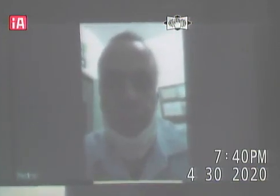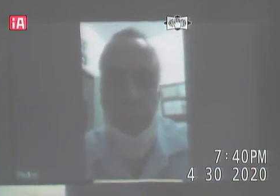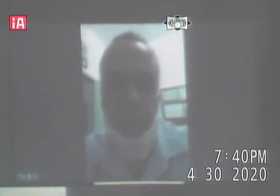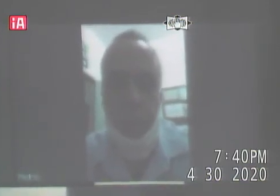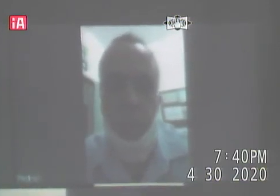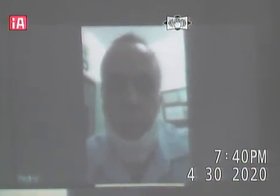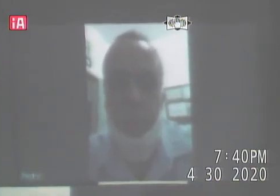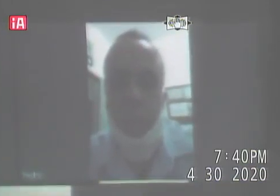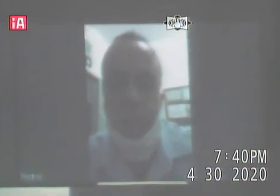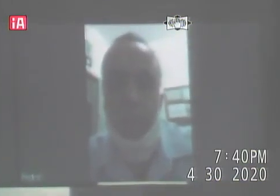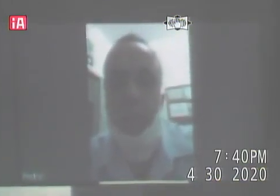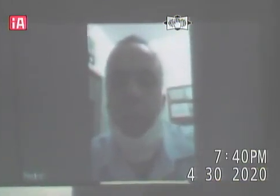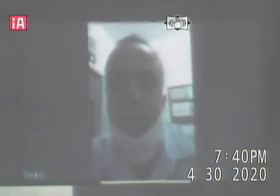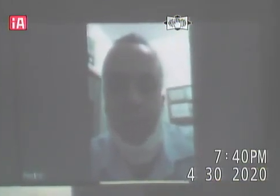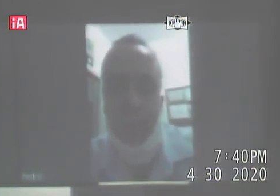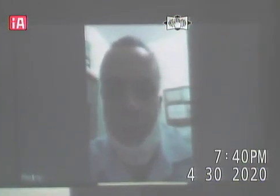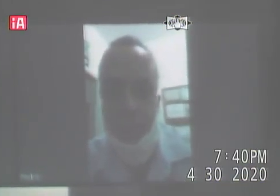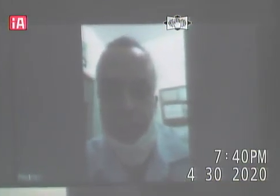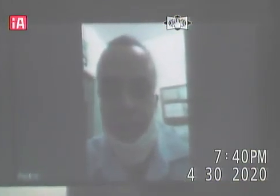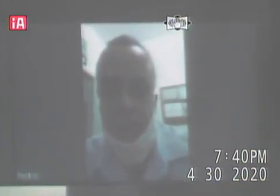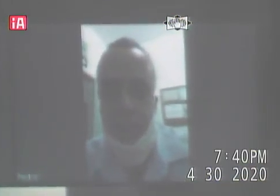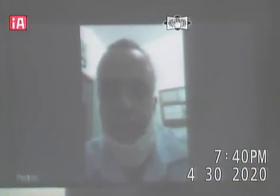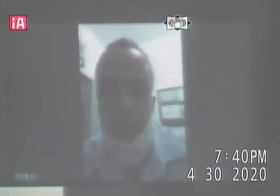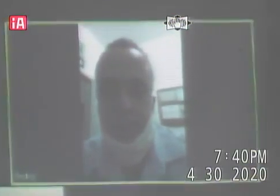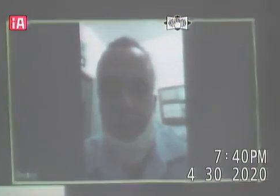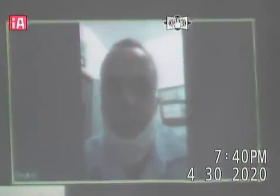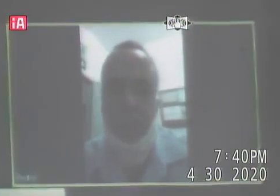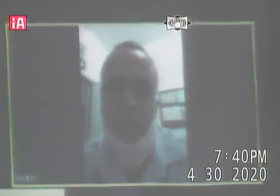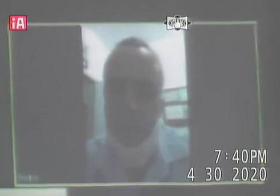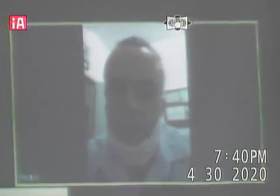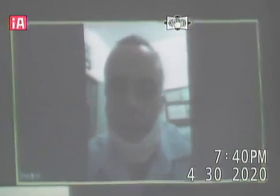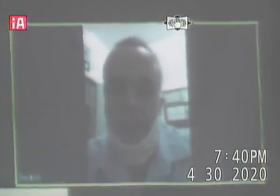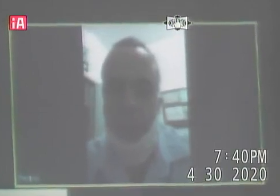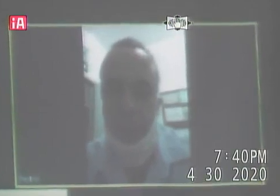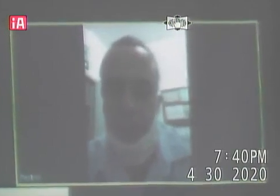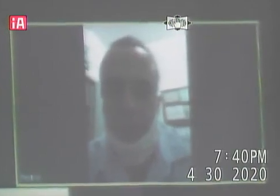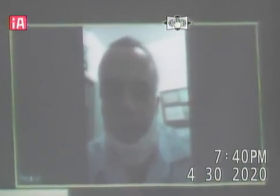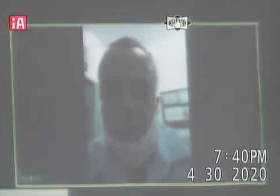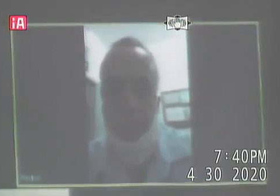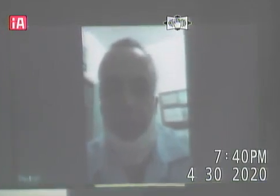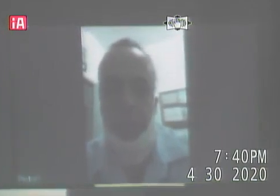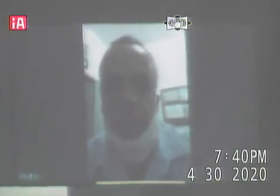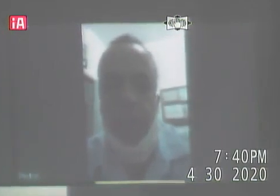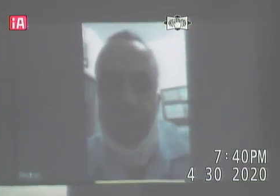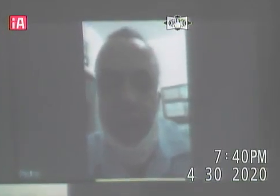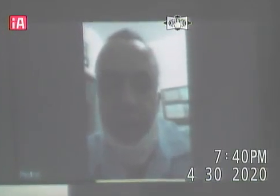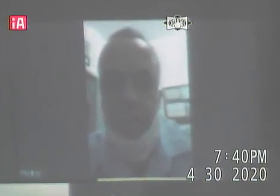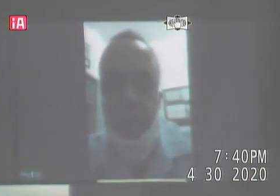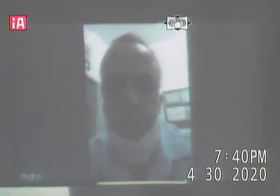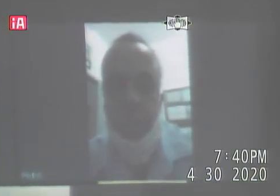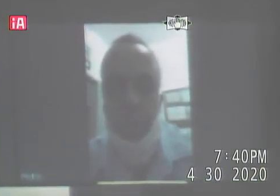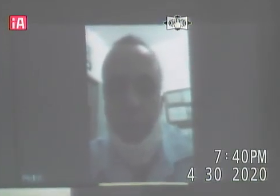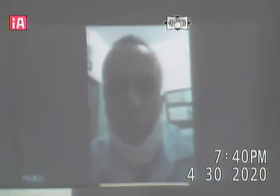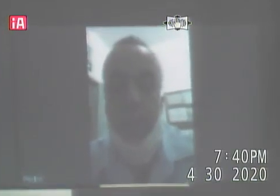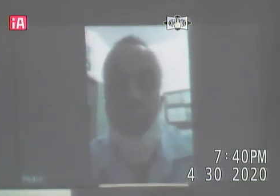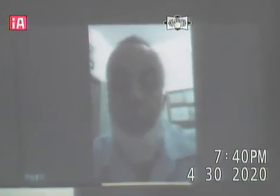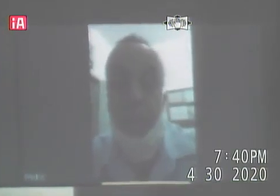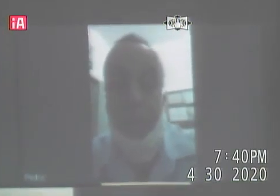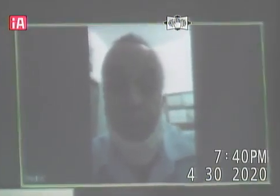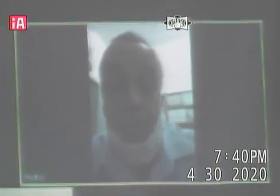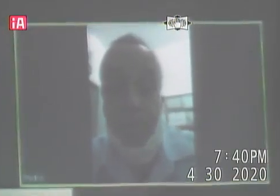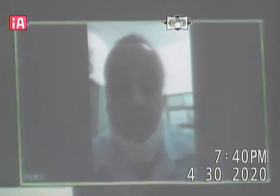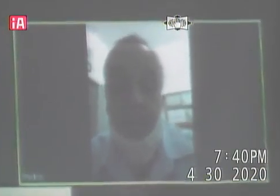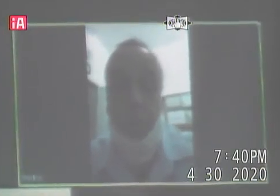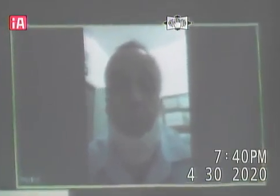E aí, então, com rapidez. Imagina. Então, é aí que nós temos que